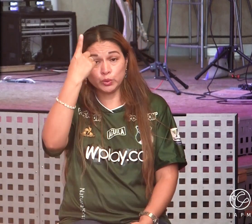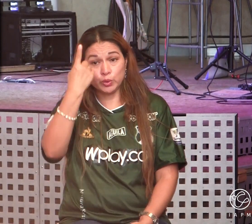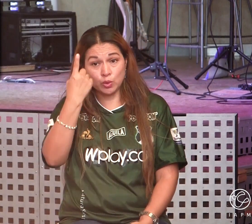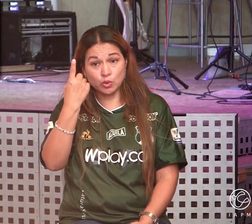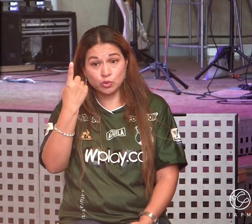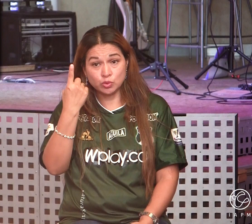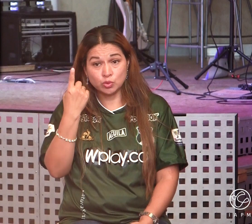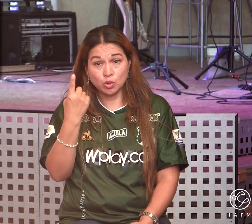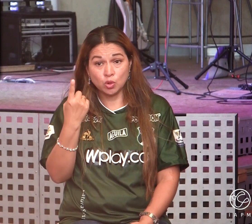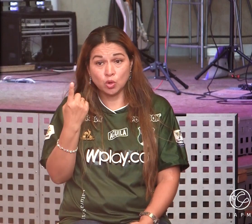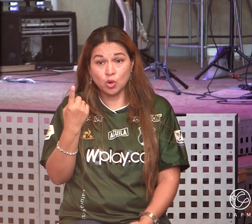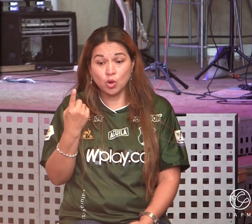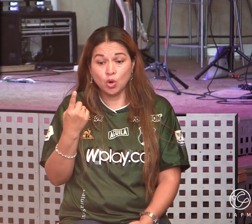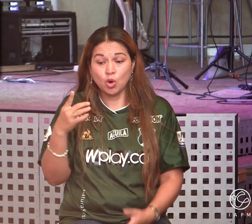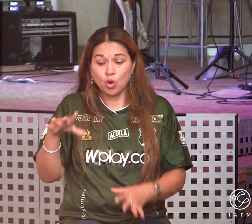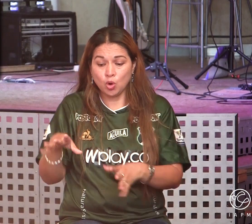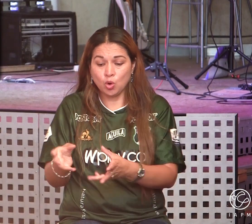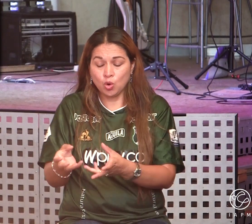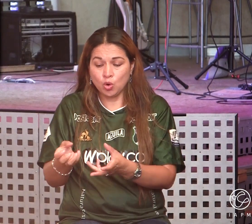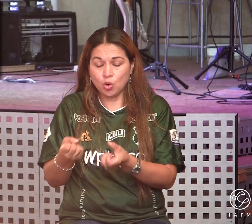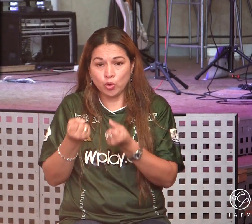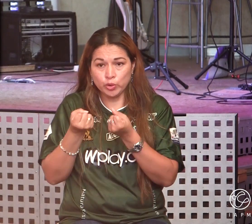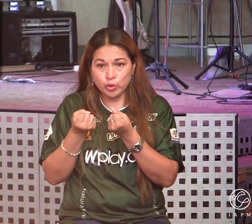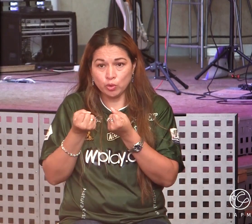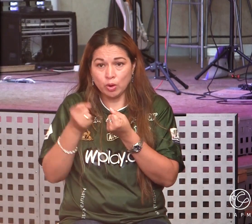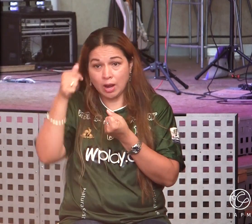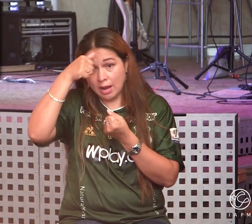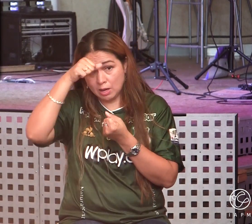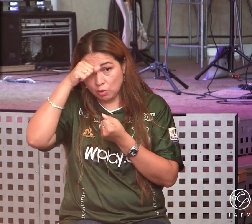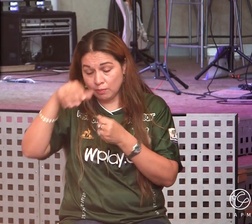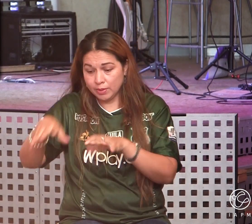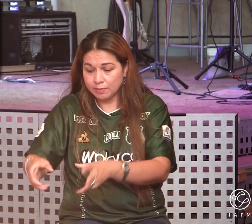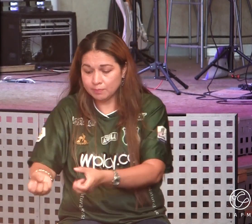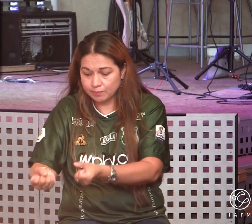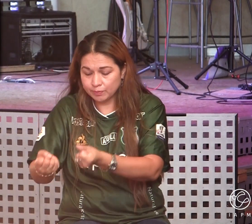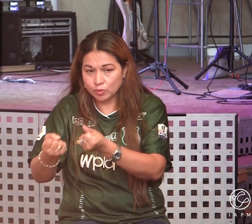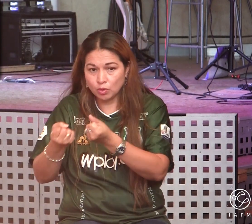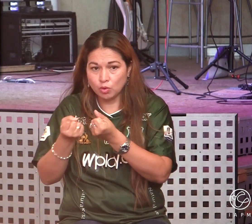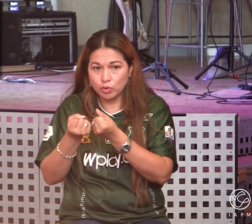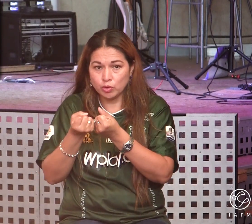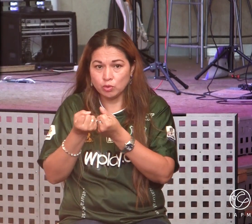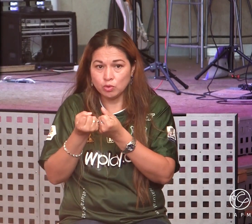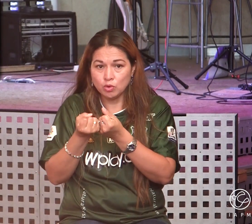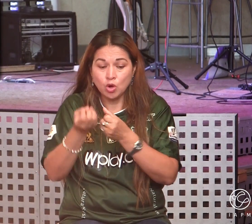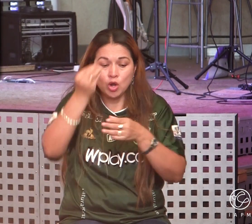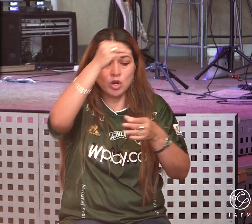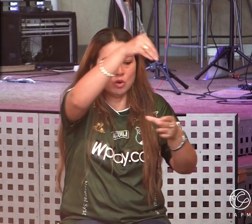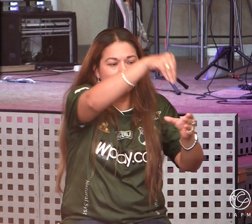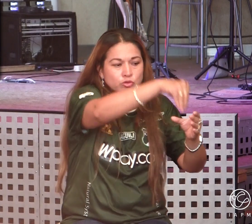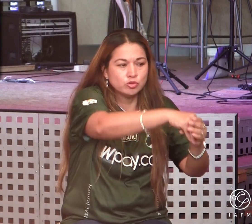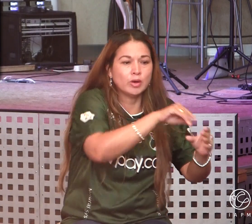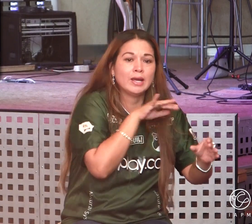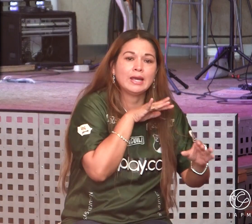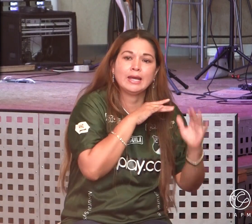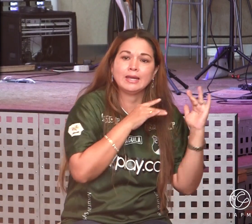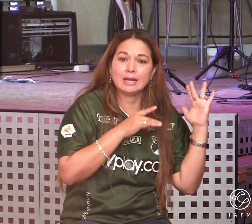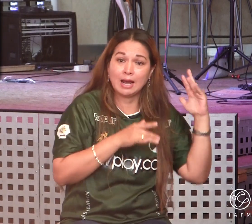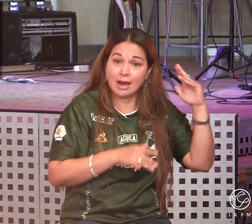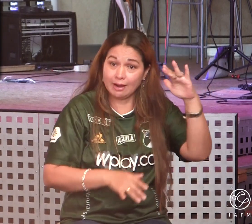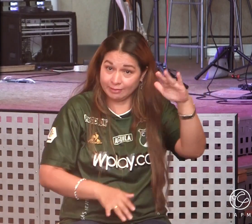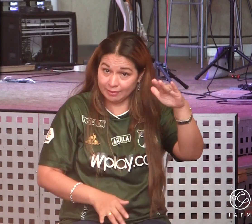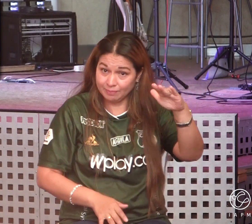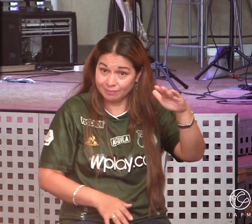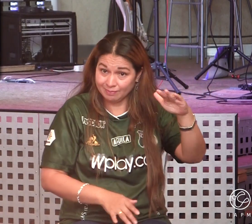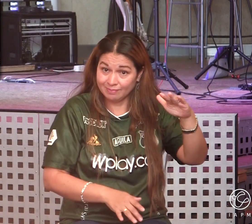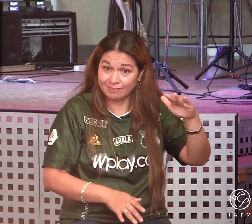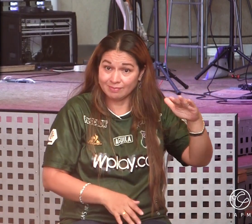al hombre y lo puso en el huerto del Edén para que lo cultivara y lo cuidara. Te lo voy a leer de nuevo.